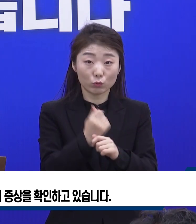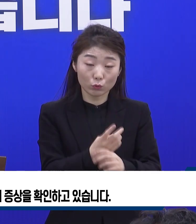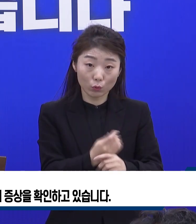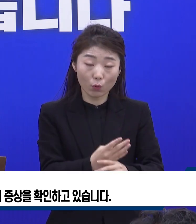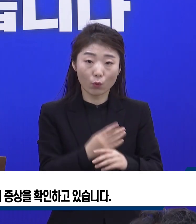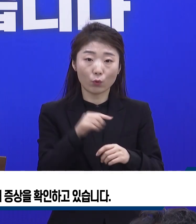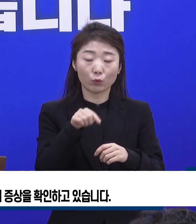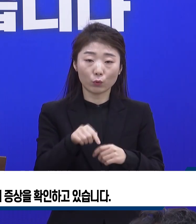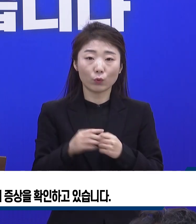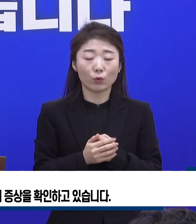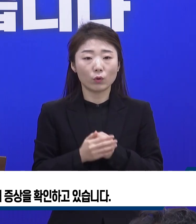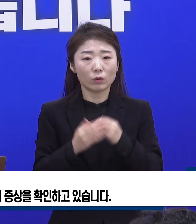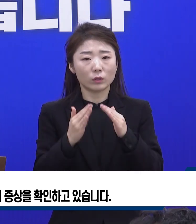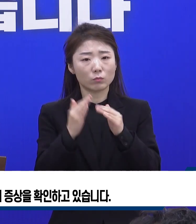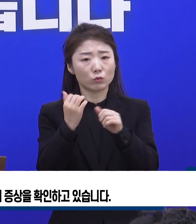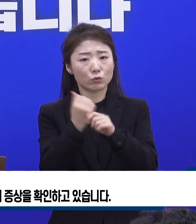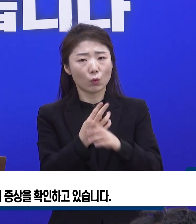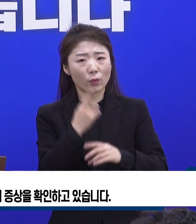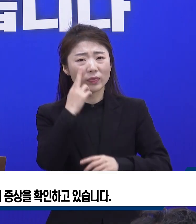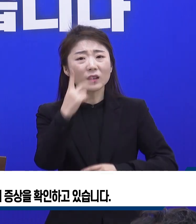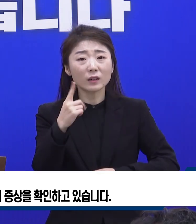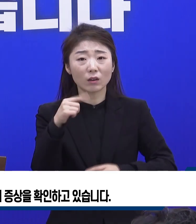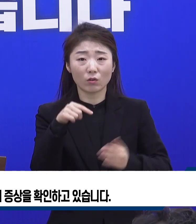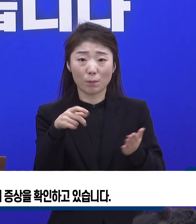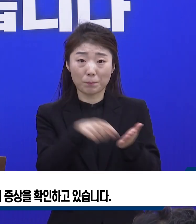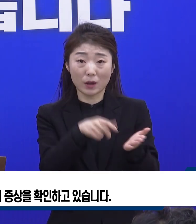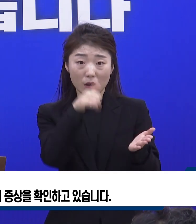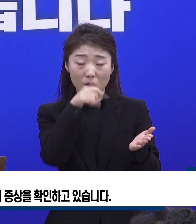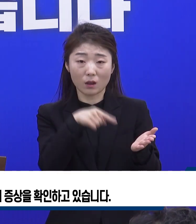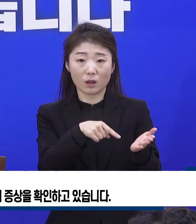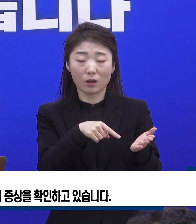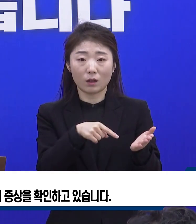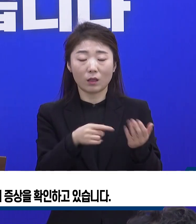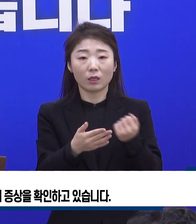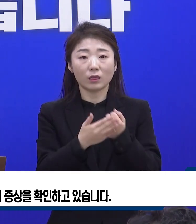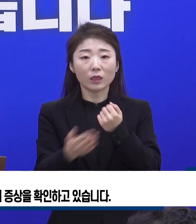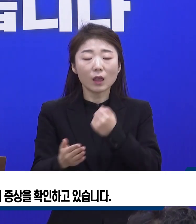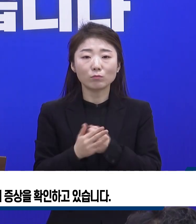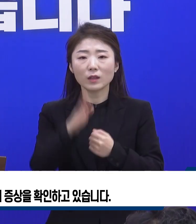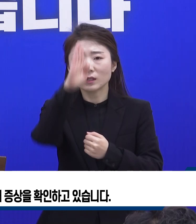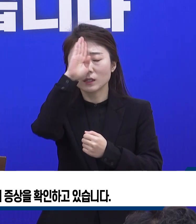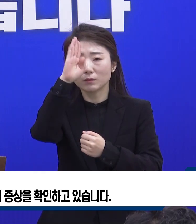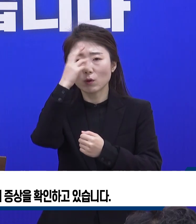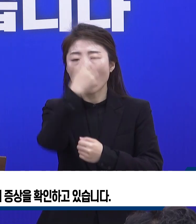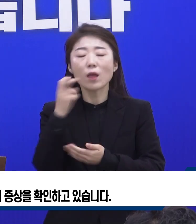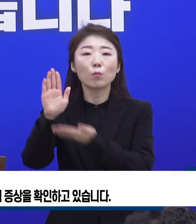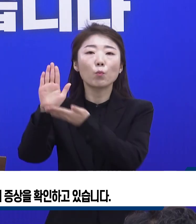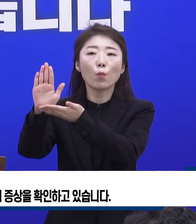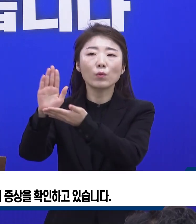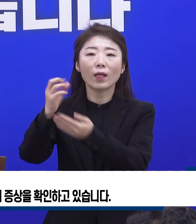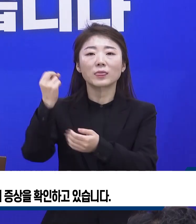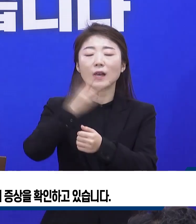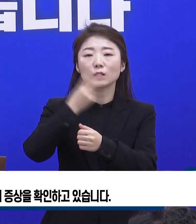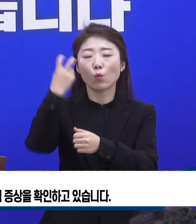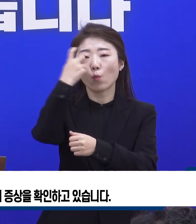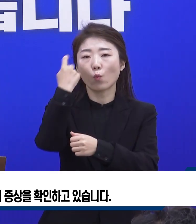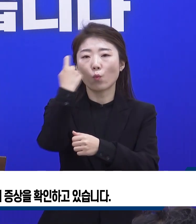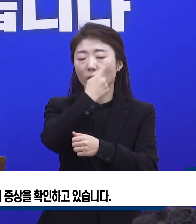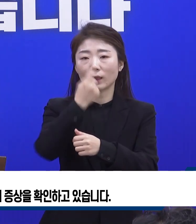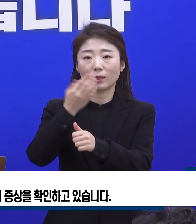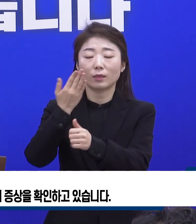기재된 거주지 주소가 오류로 기재되어 있어 질병관리본부에 재확인 중입니다. 소재가